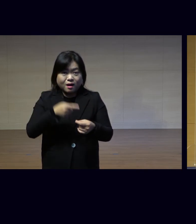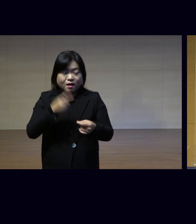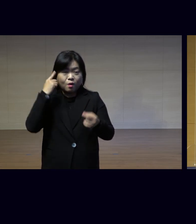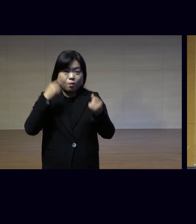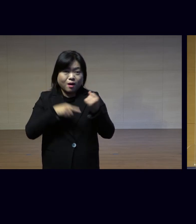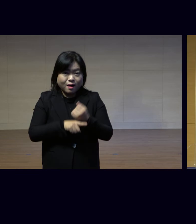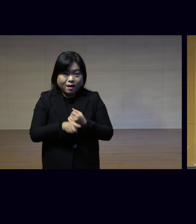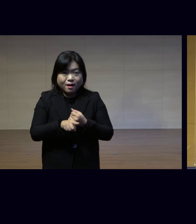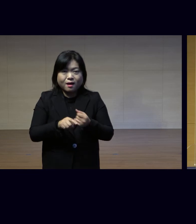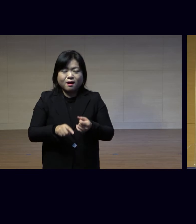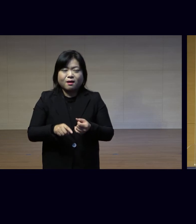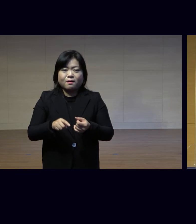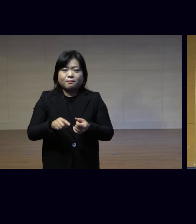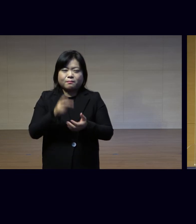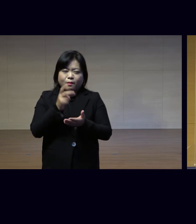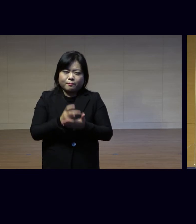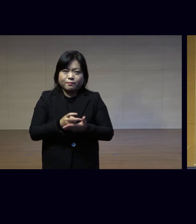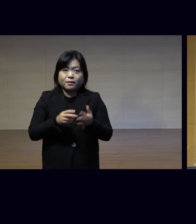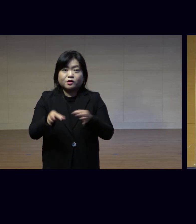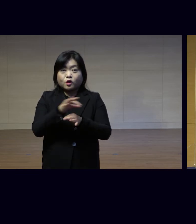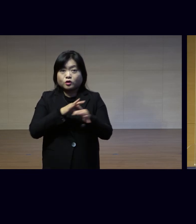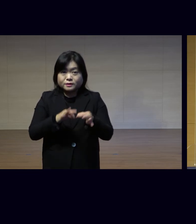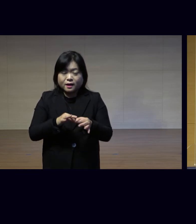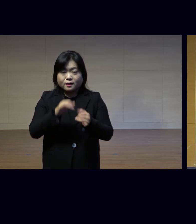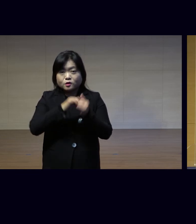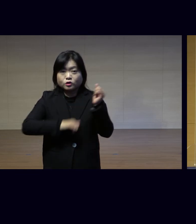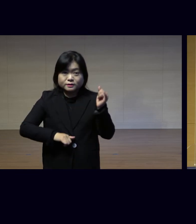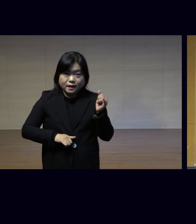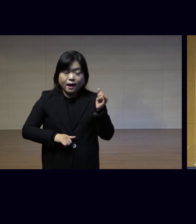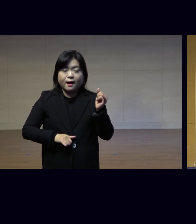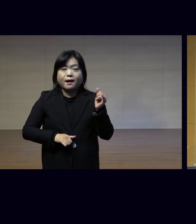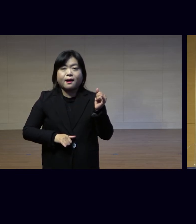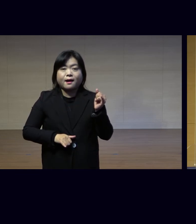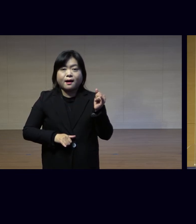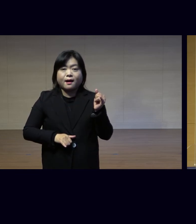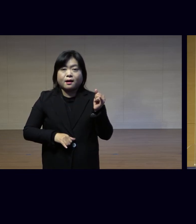과학, 뭐 법, 경제, 뭐 역사,